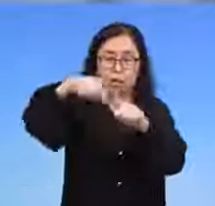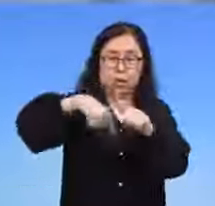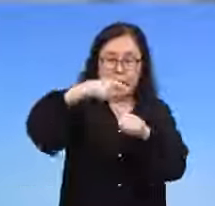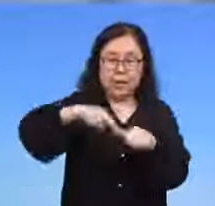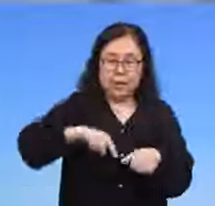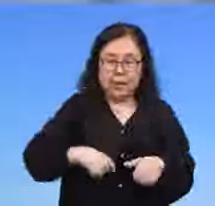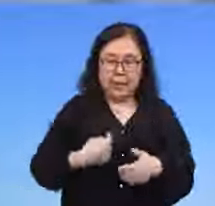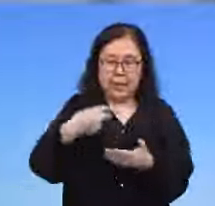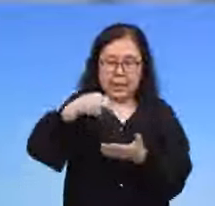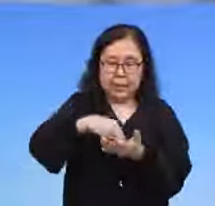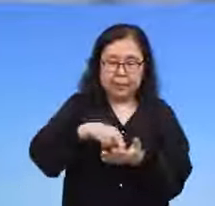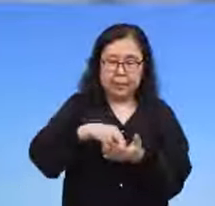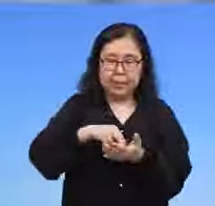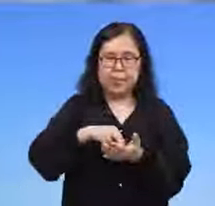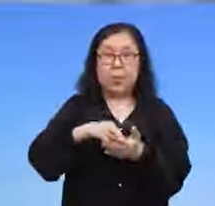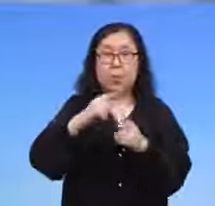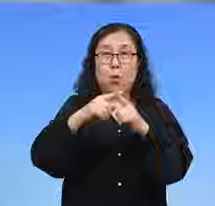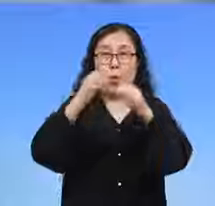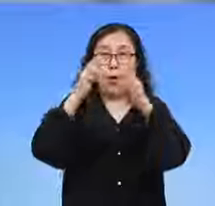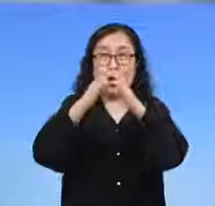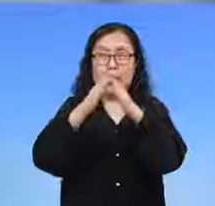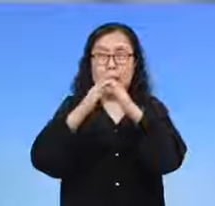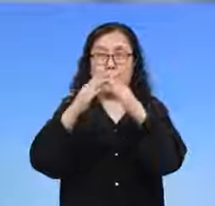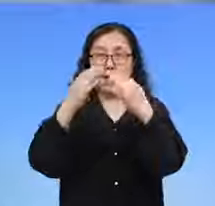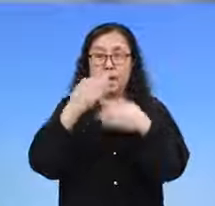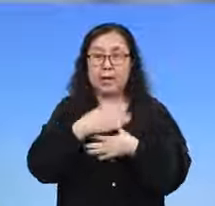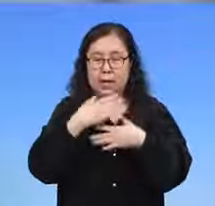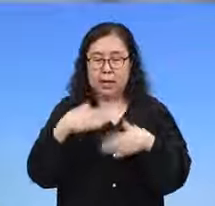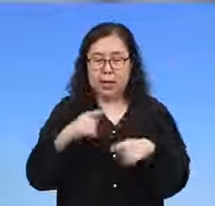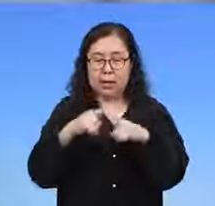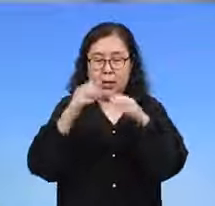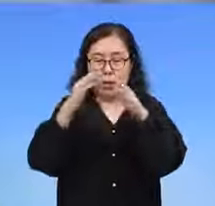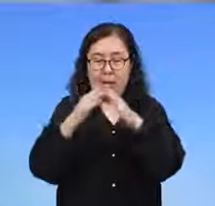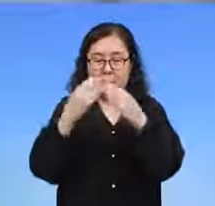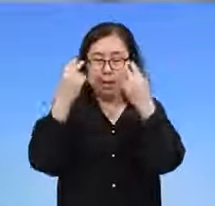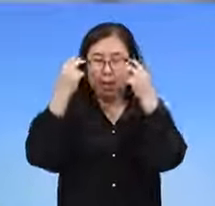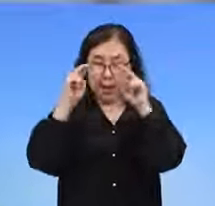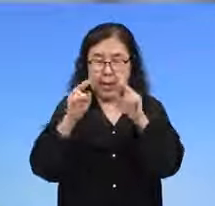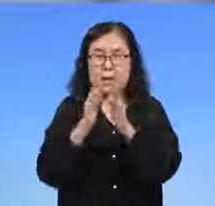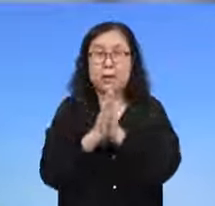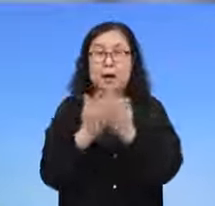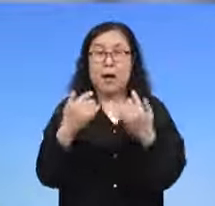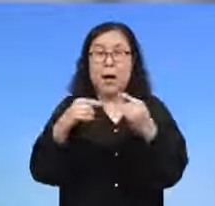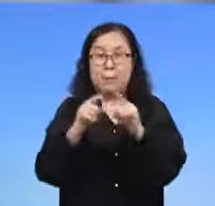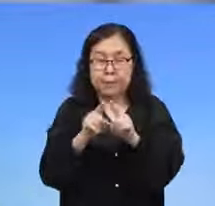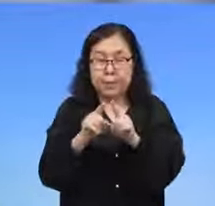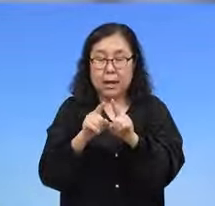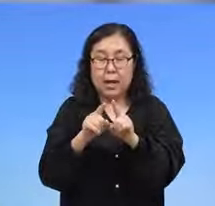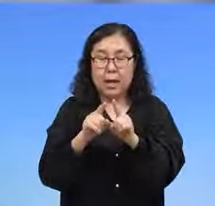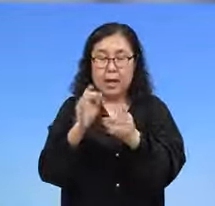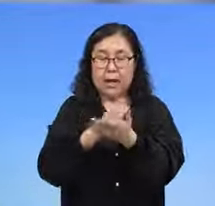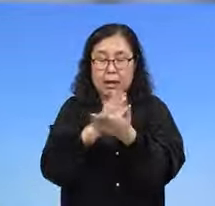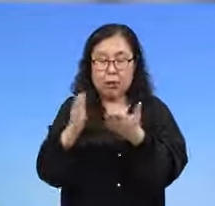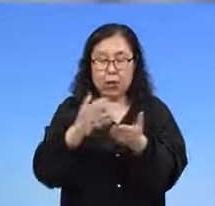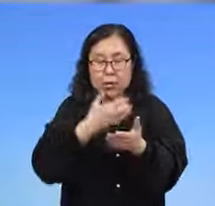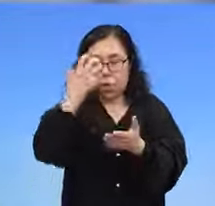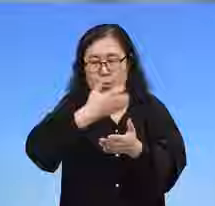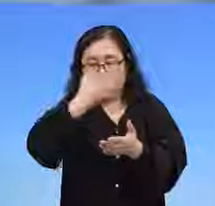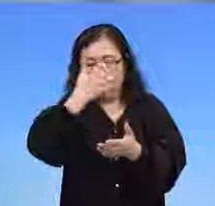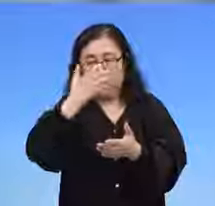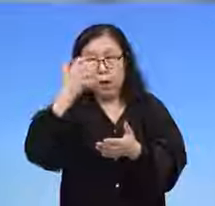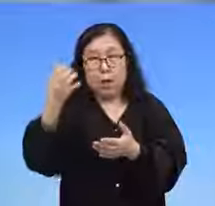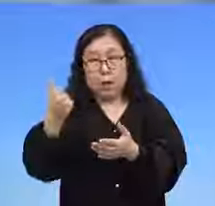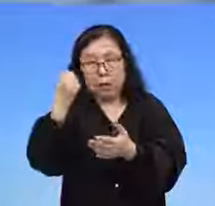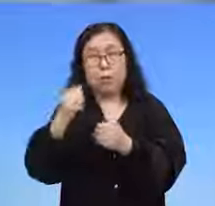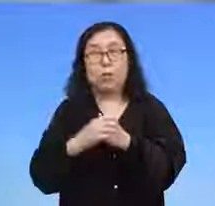조금 이제 자립이 되는 교회들이라면 약한 교회들을 향하여 같이 나누고 같이 꿈을 꾸고, 이런